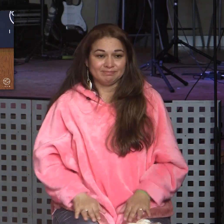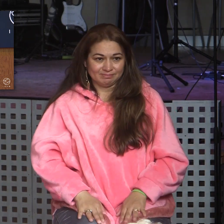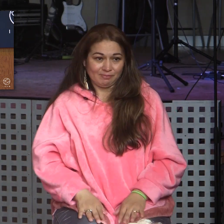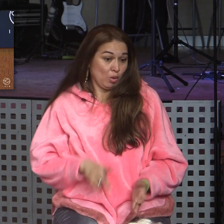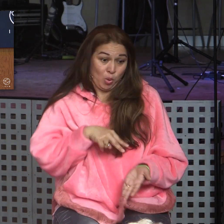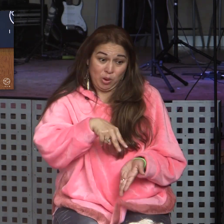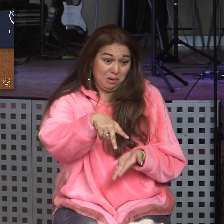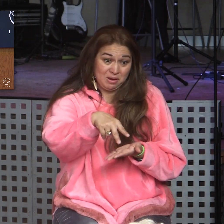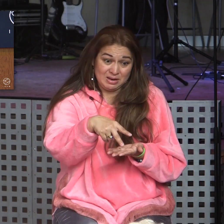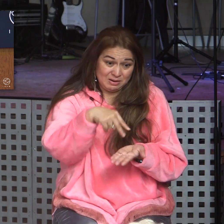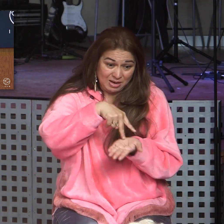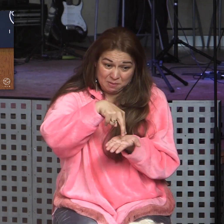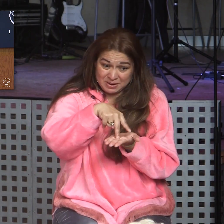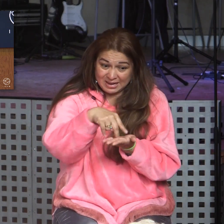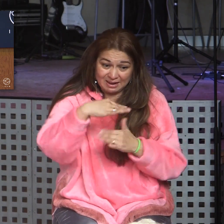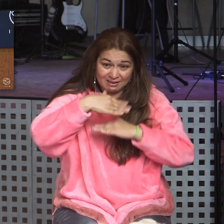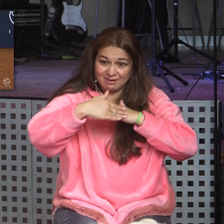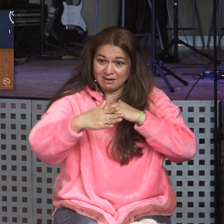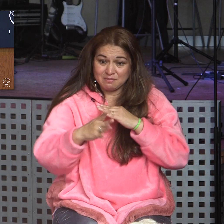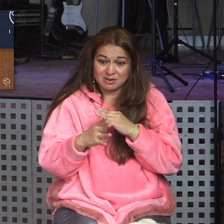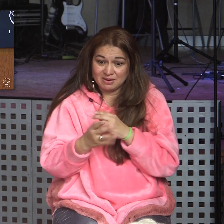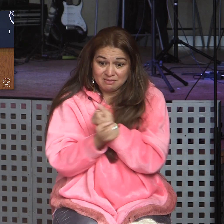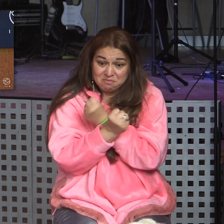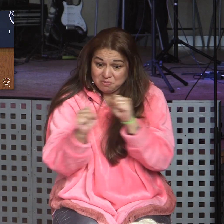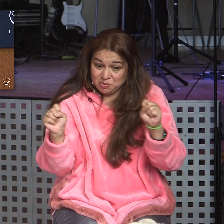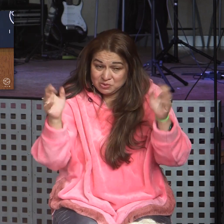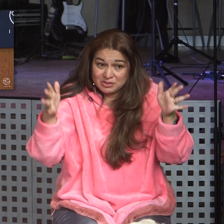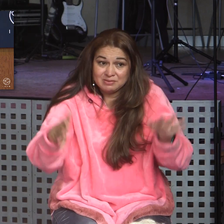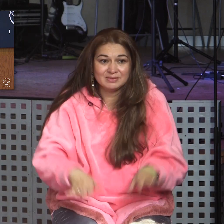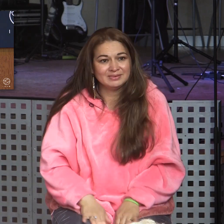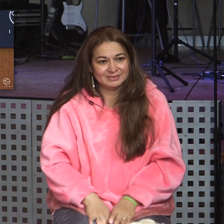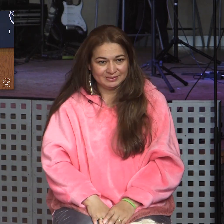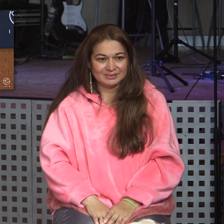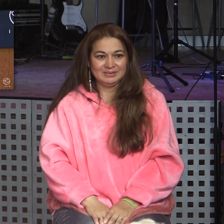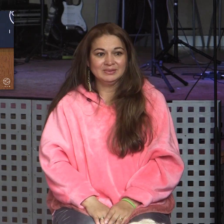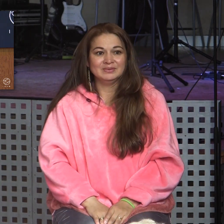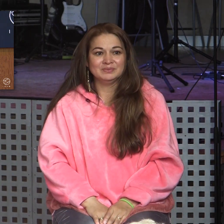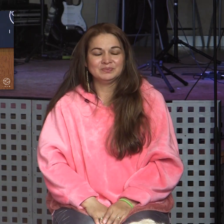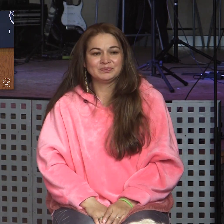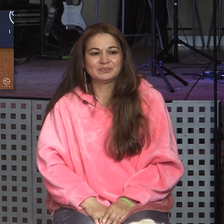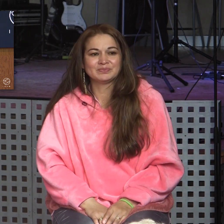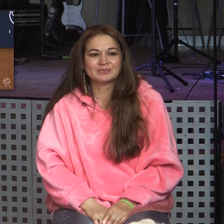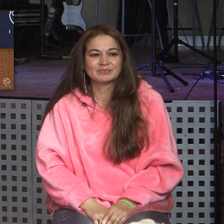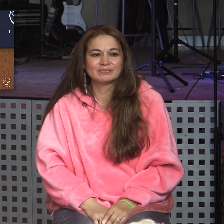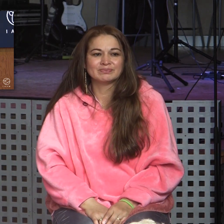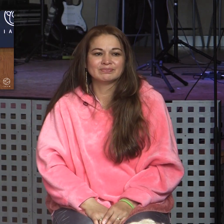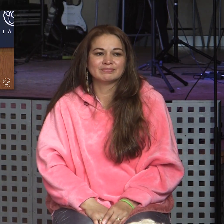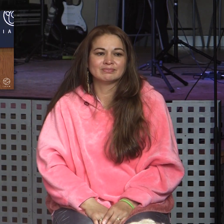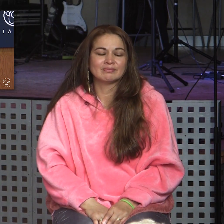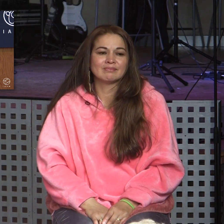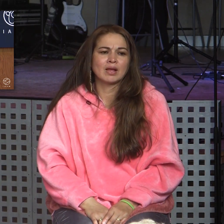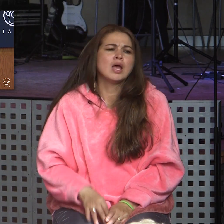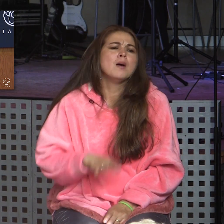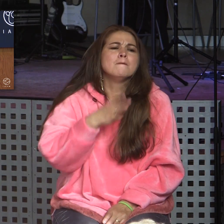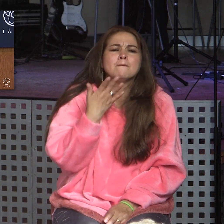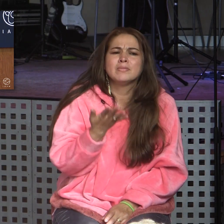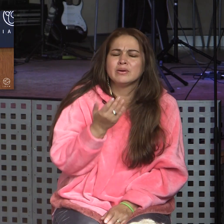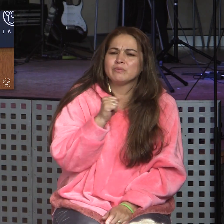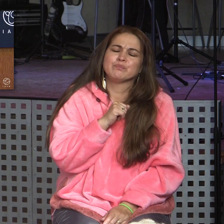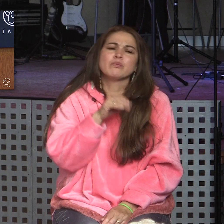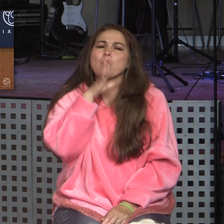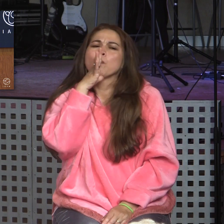Ahora, ¿por qué no se pudo sostener? Igual que Moisés, porque no